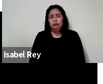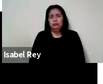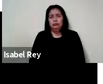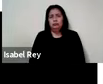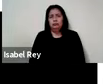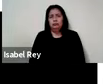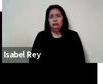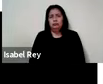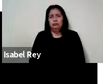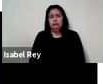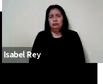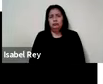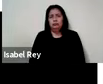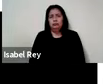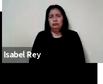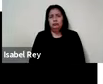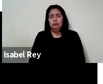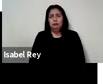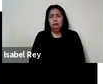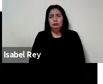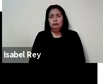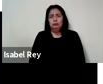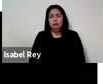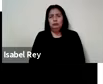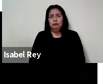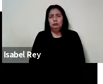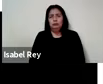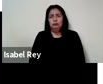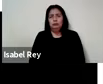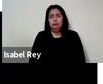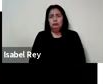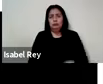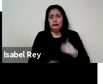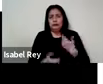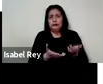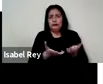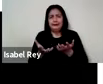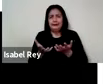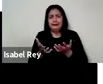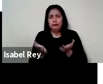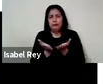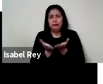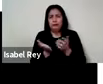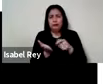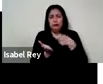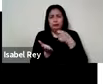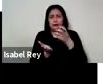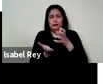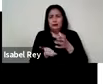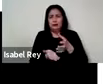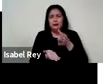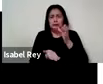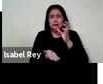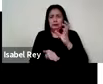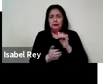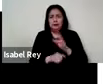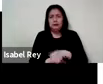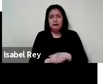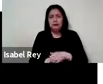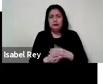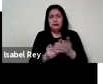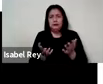Puede alargar su placa de comida y su bebida, que está en la parte de